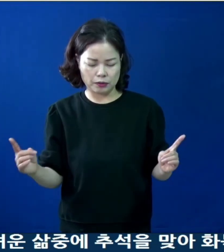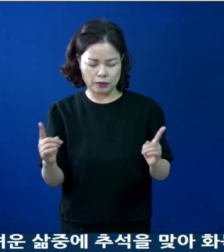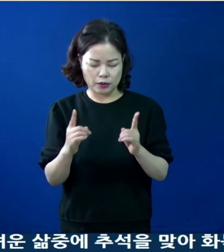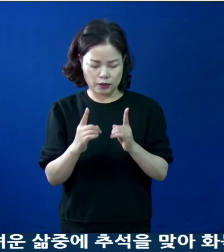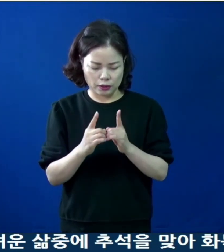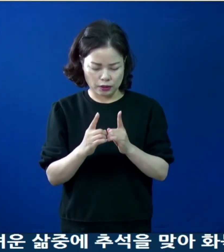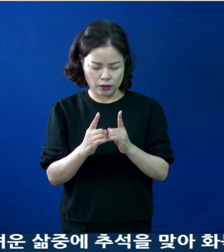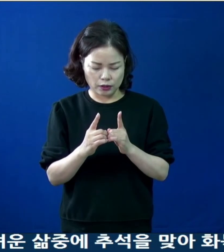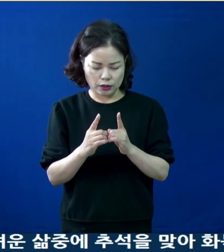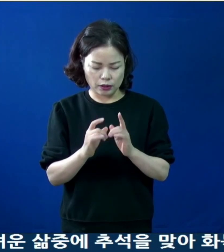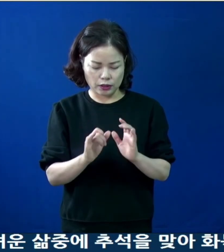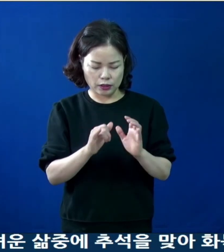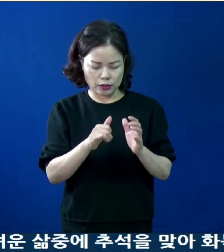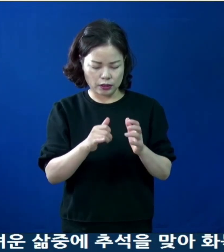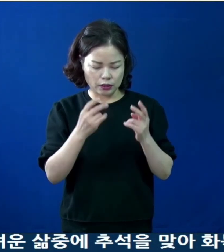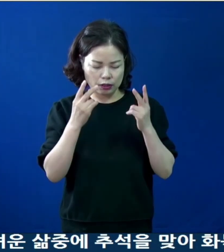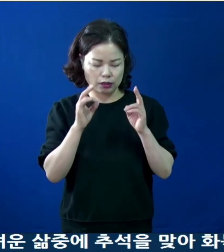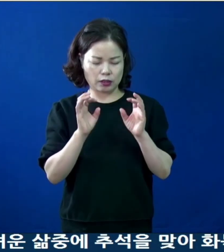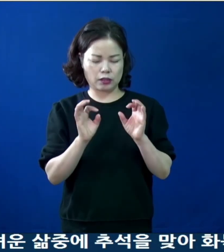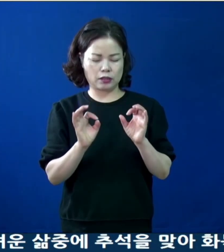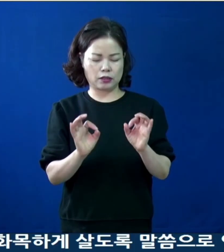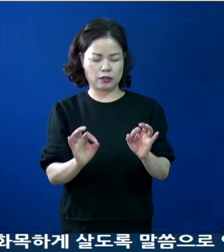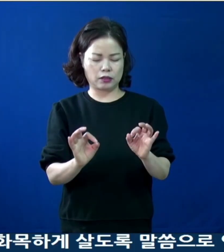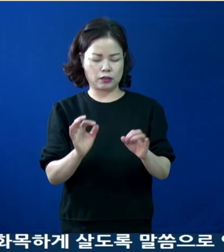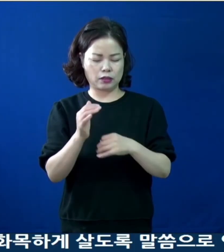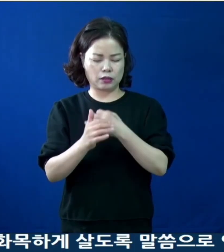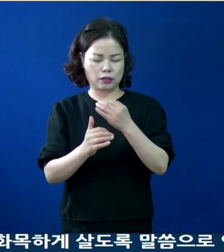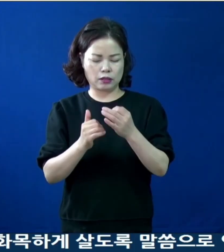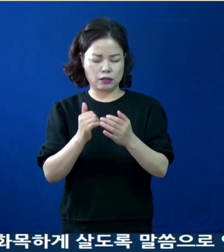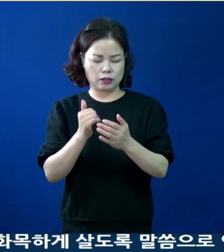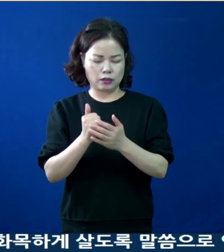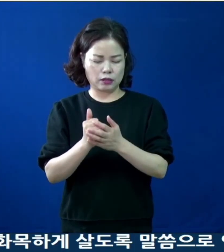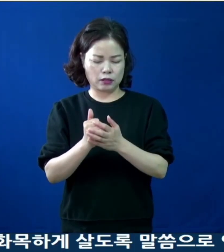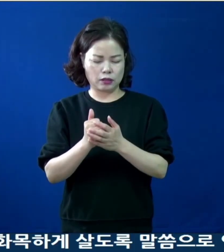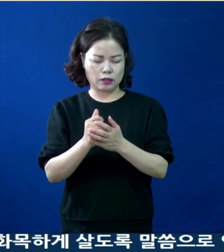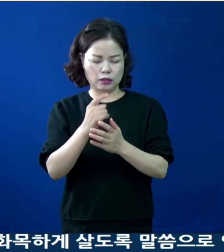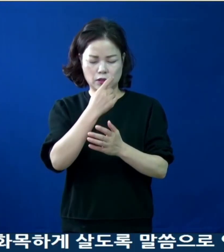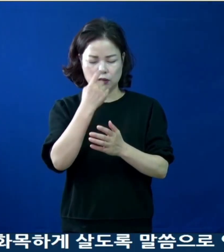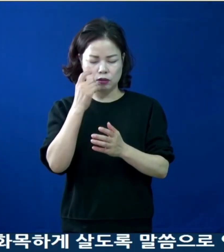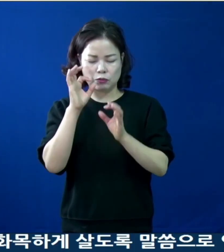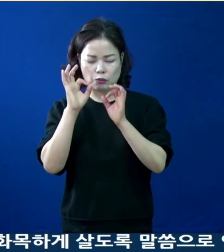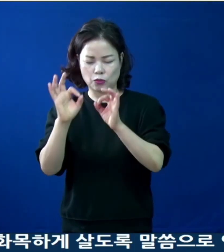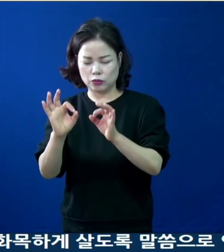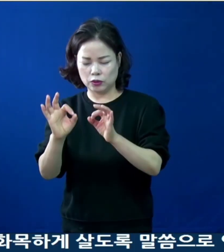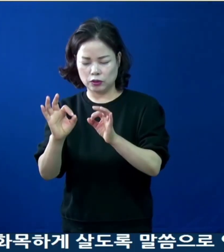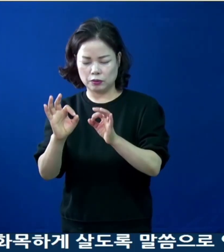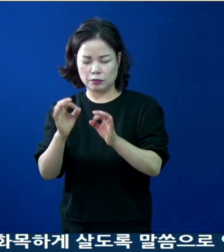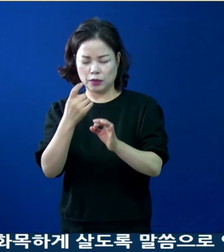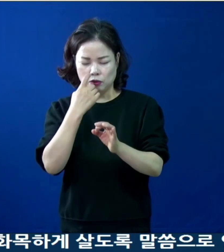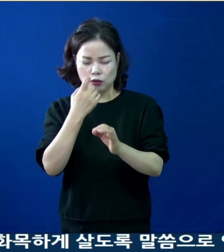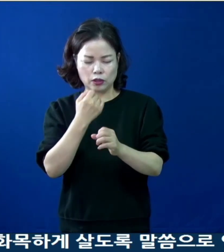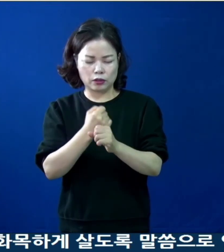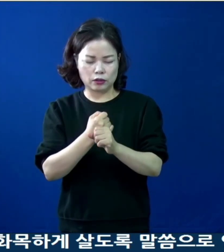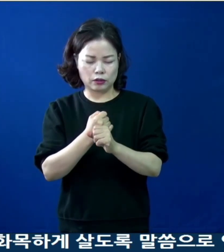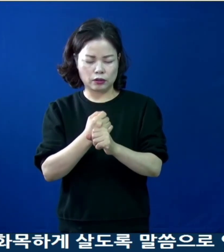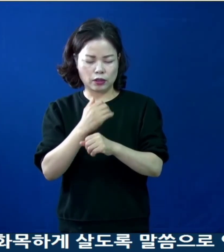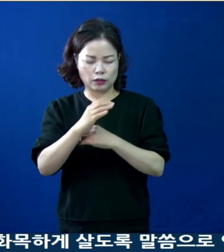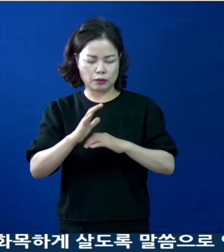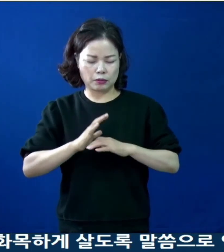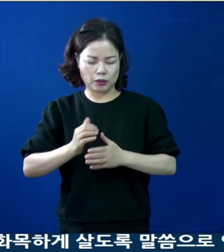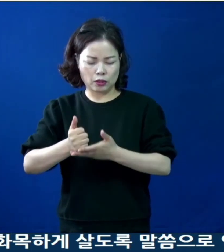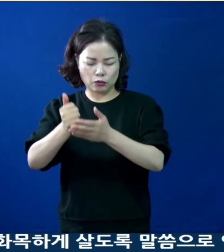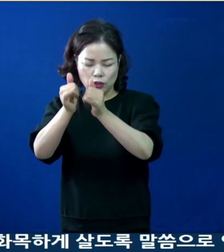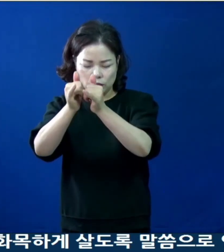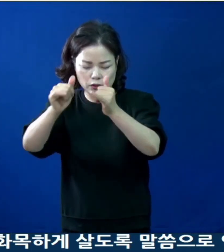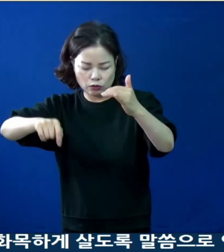하시고 이 세상을 바라보시는 하나님의 안목을 배우게 해 주옵소서. 하나님을 참되게 경외하는 사람들